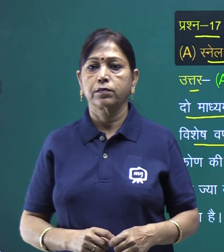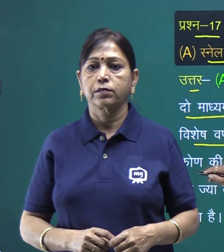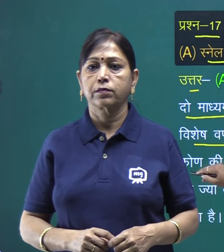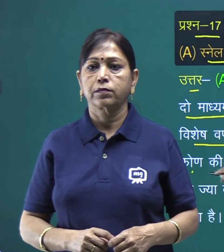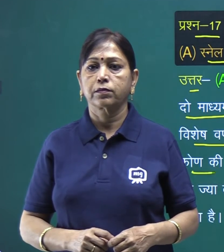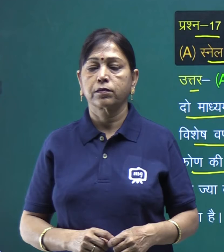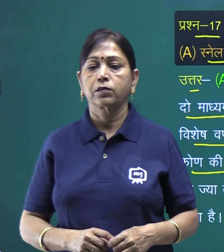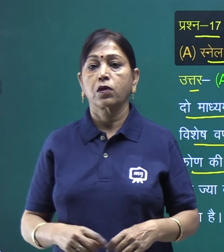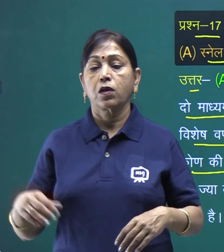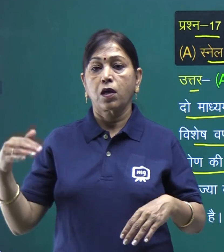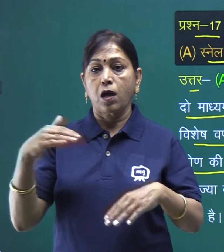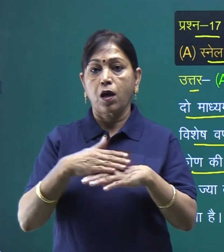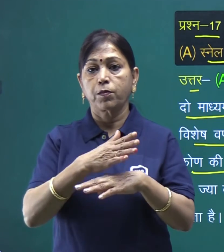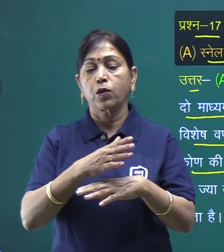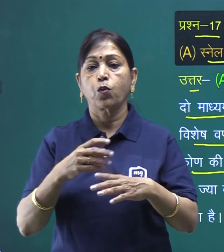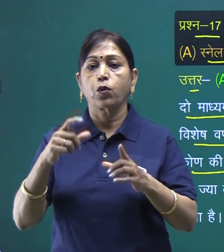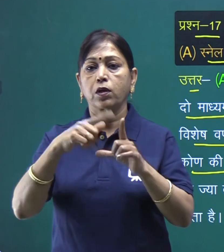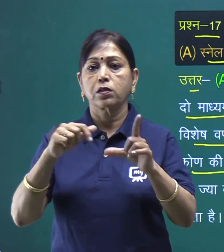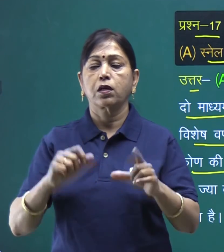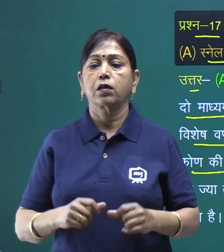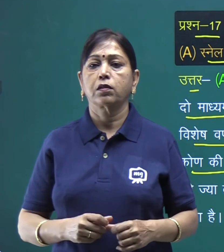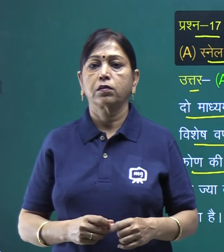आपतन कोण की ज्या